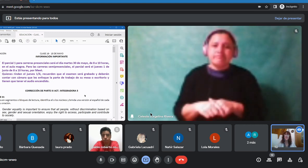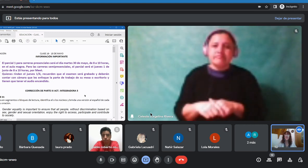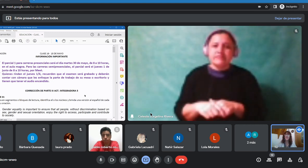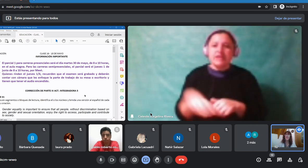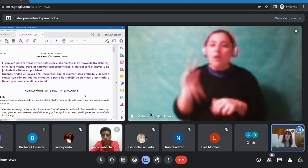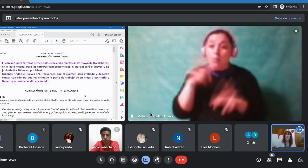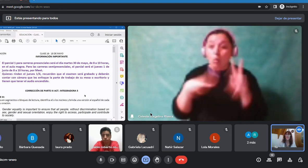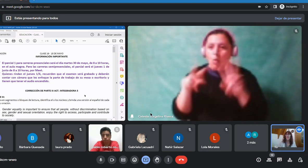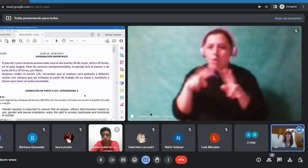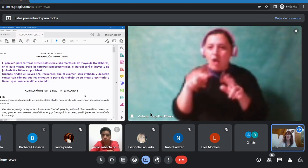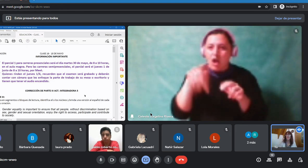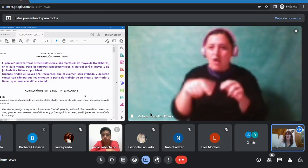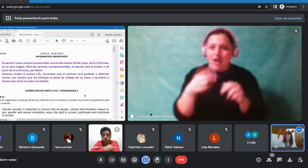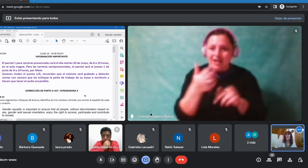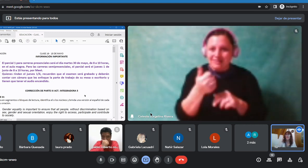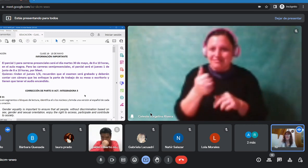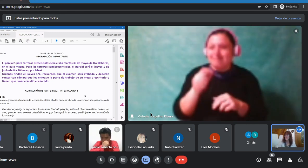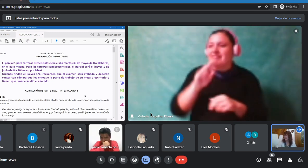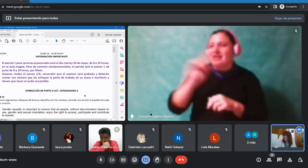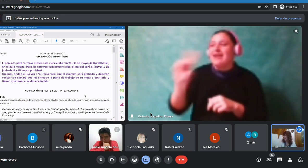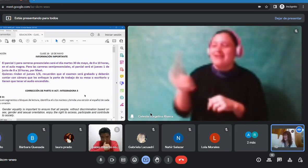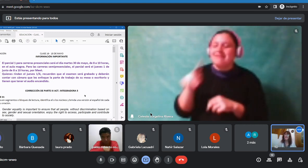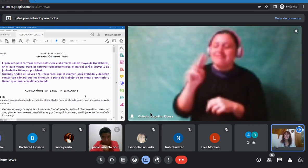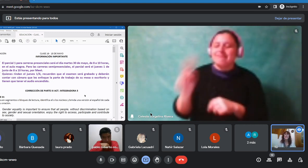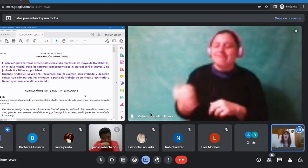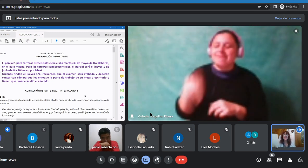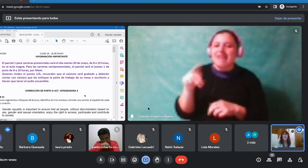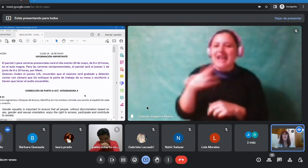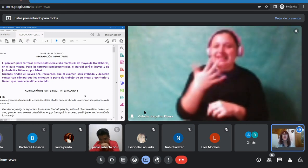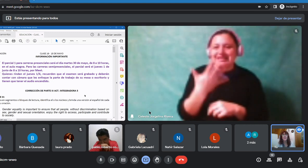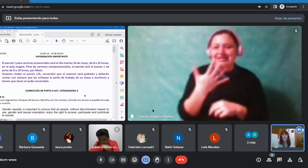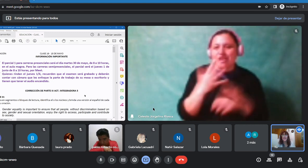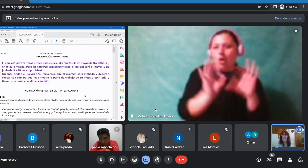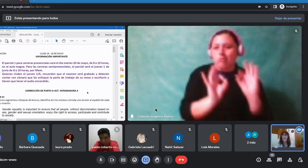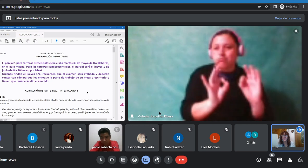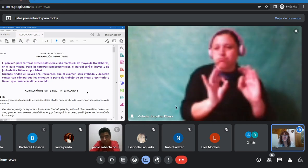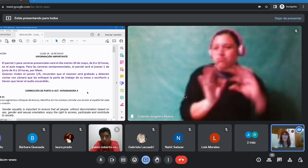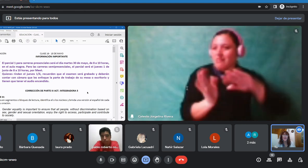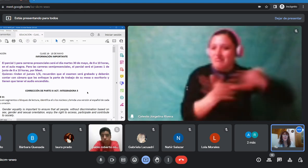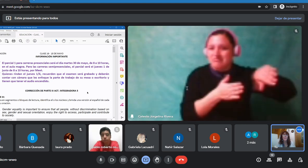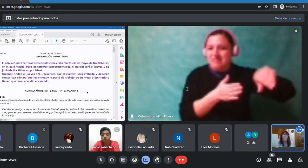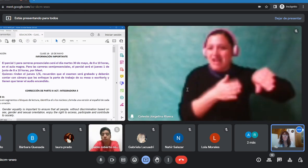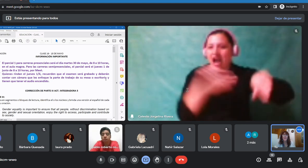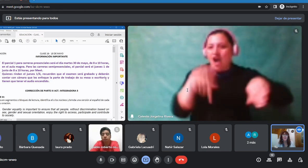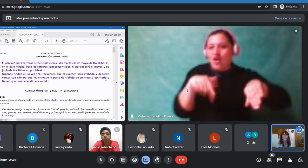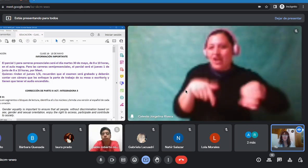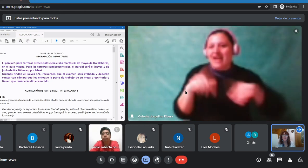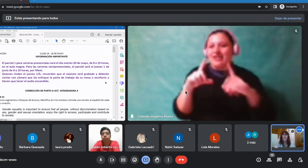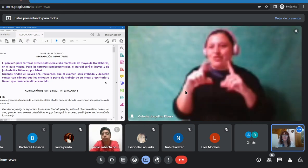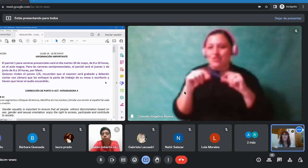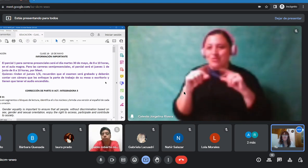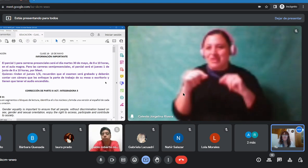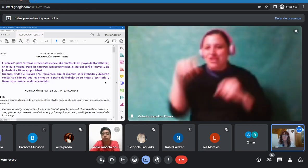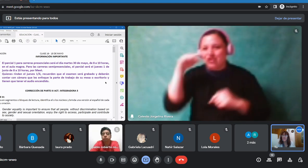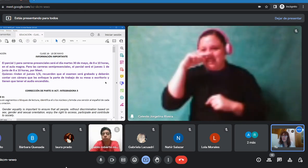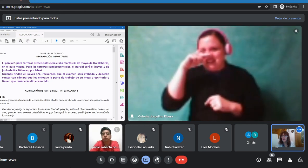5 ya la hicimos, tienen razón. Sí. Las 6 y hoy tenemos las 7 para hacer. Entonces,